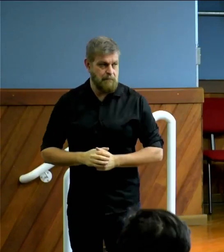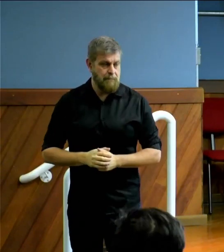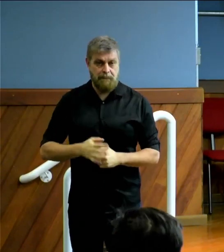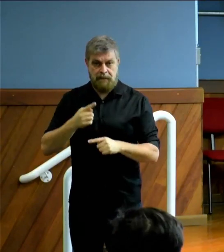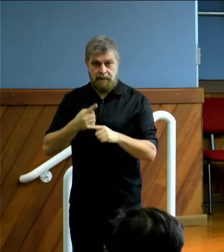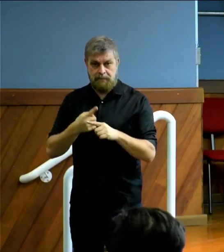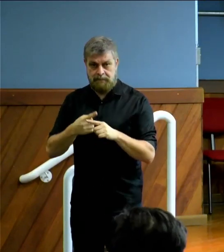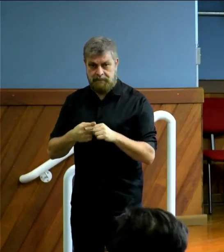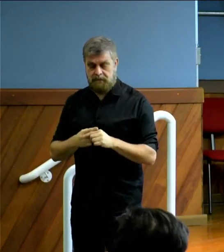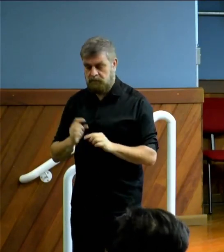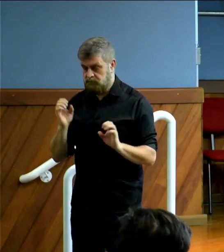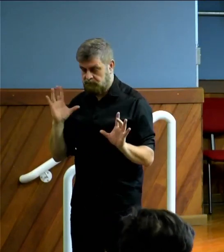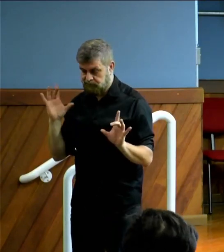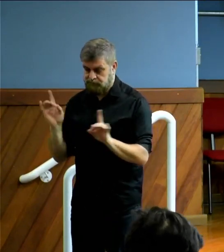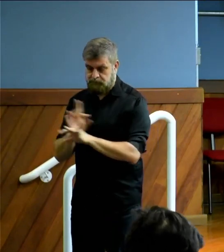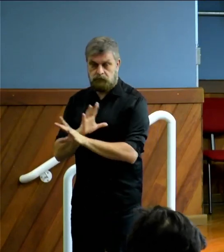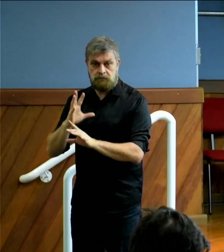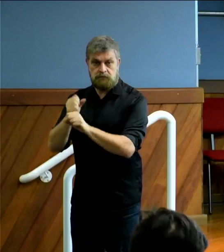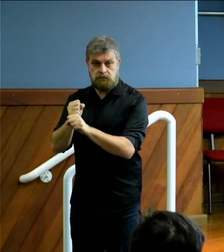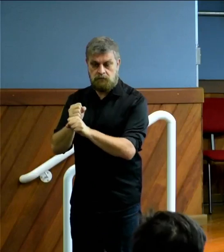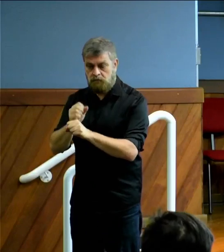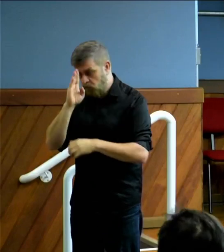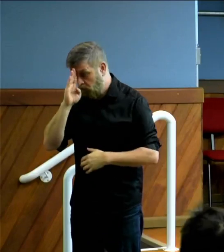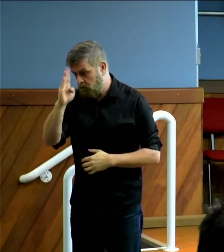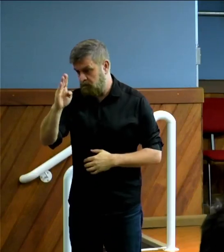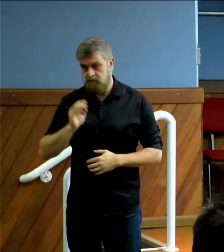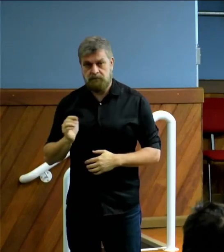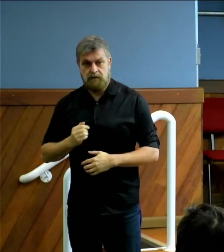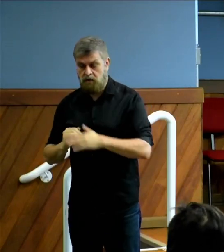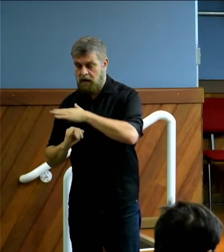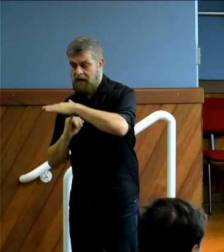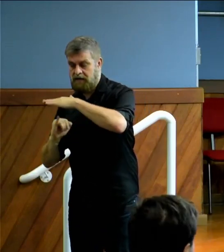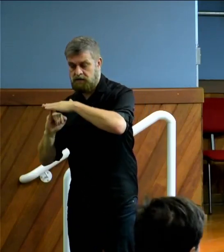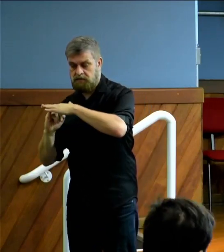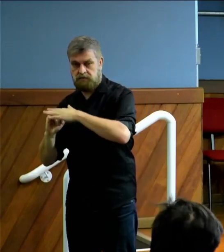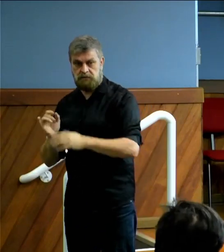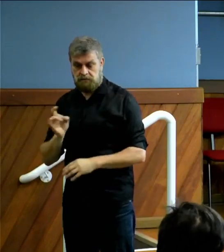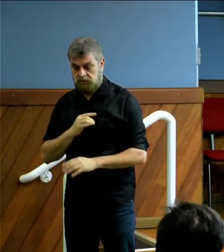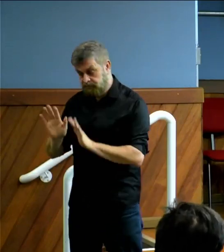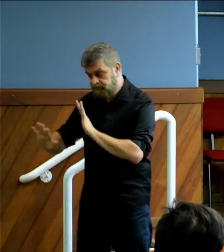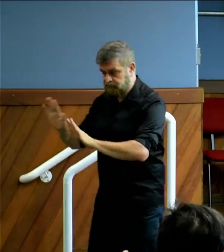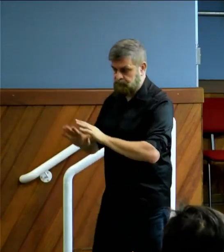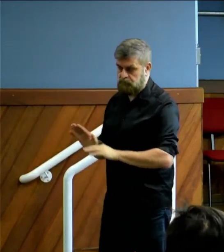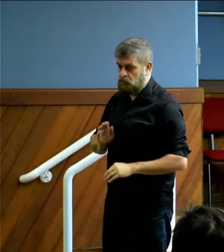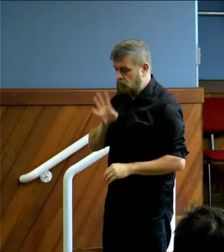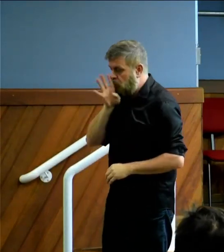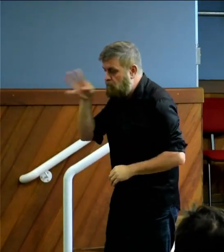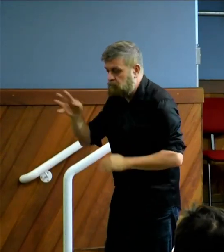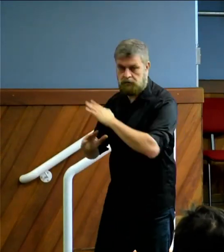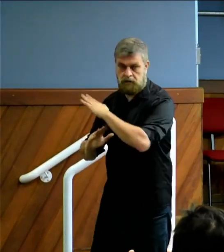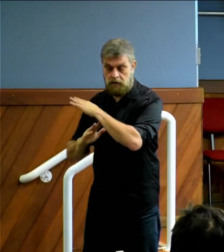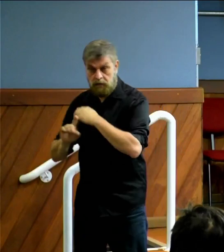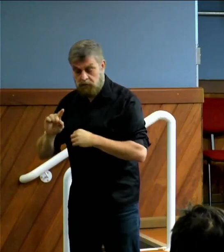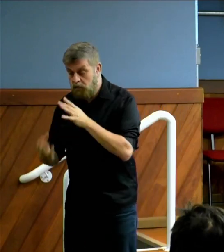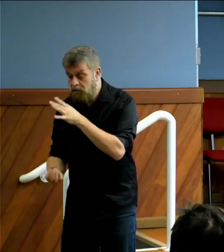Porque, assim, no fim das contas, qual que é o grande ponto? O meu medo das instituições talvez não seja o caso de vocês, mas das instituições que